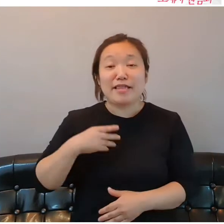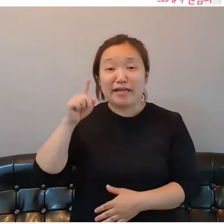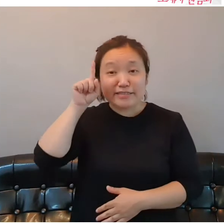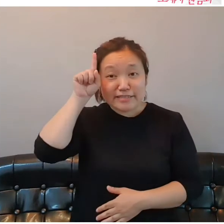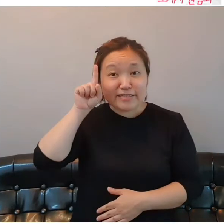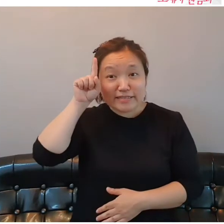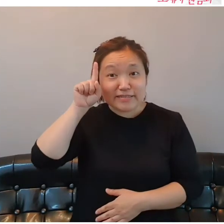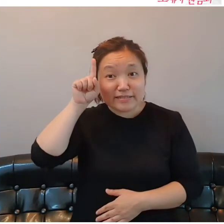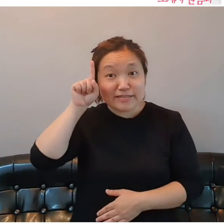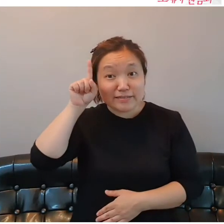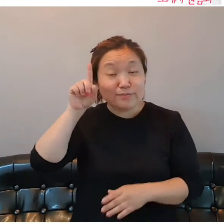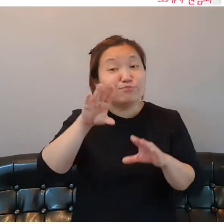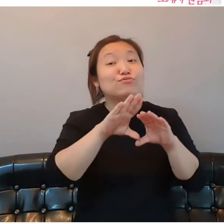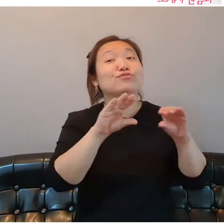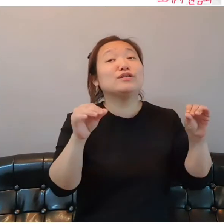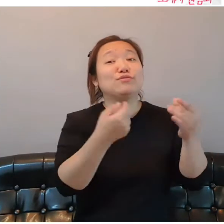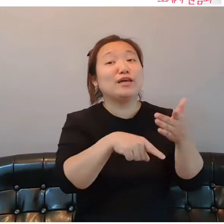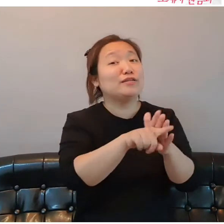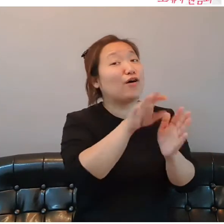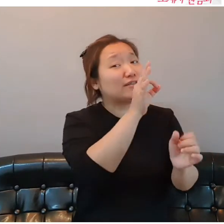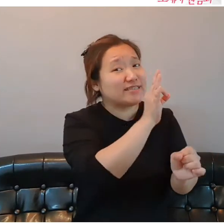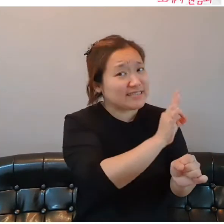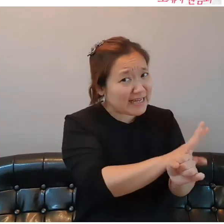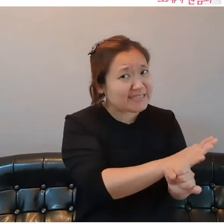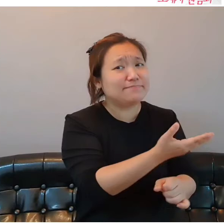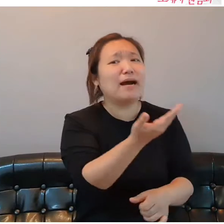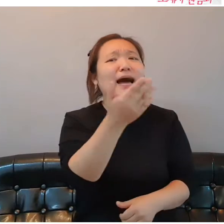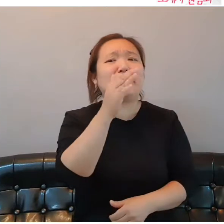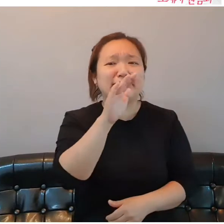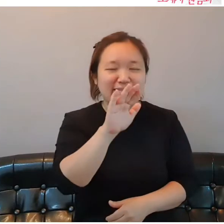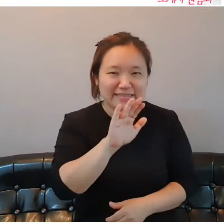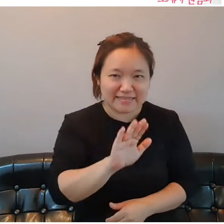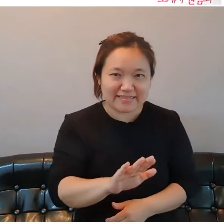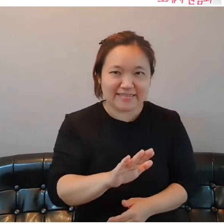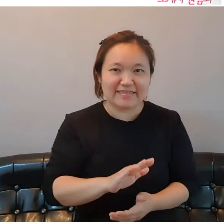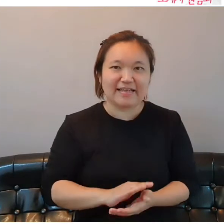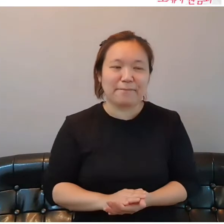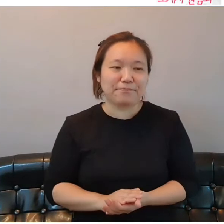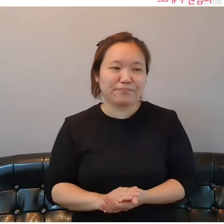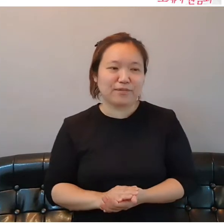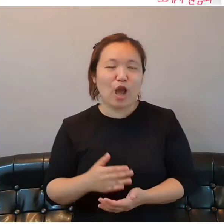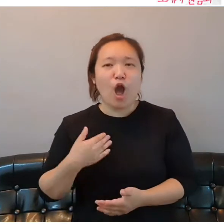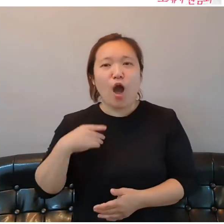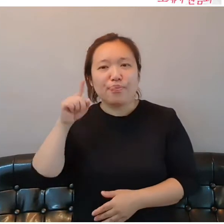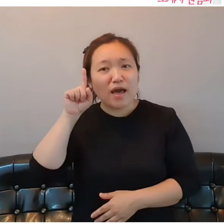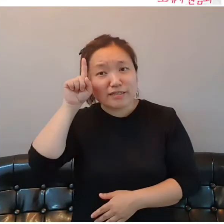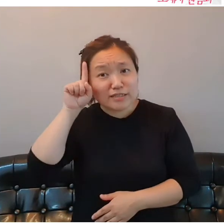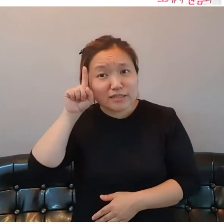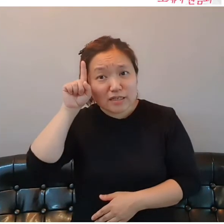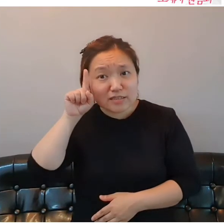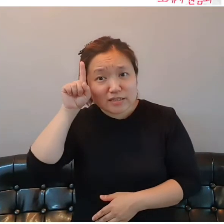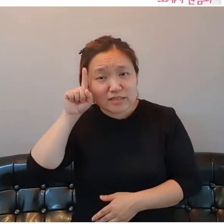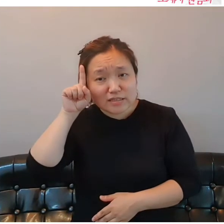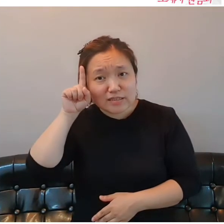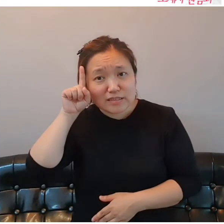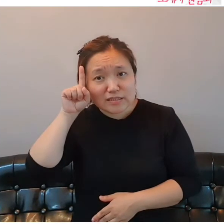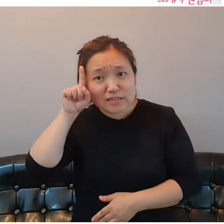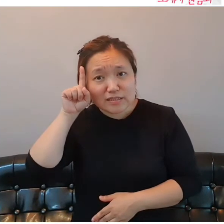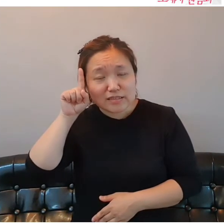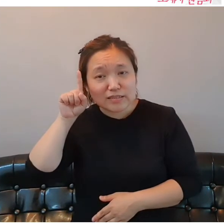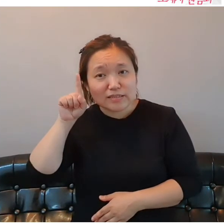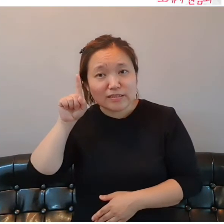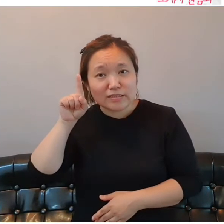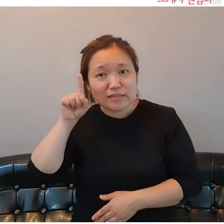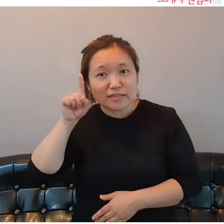하기 때문이라는 것이죠. 살림이나 육아, 학업, 직장에서 받은 스트레스나 고됨을 보상받기